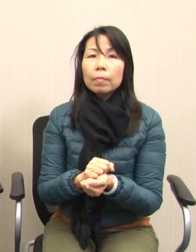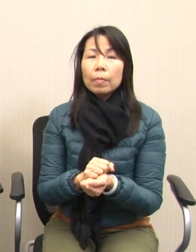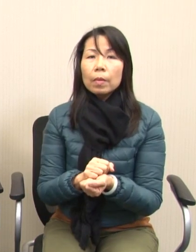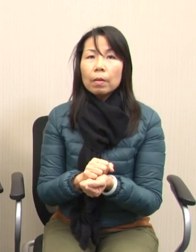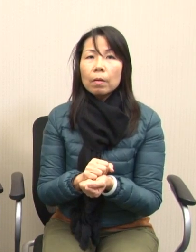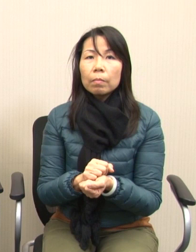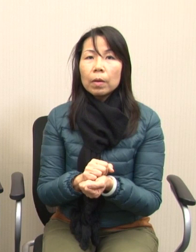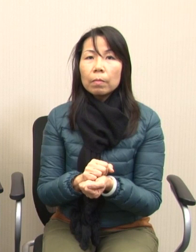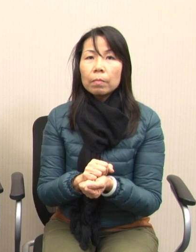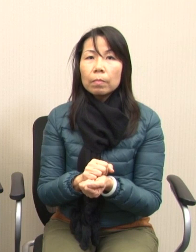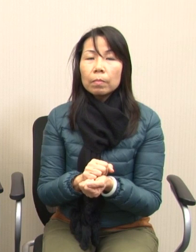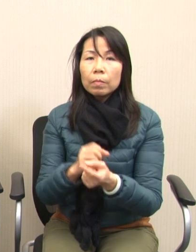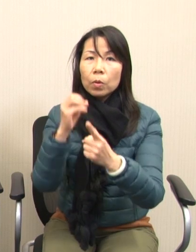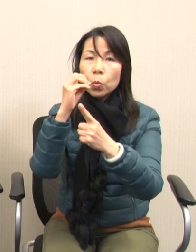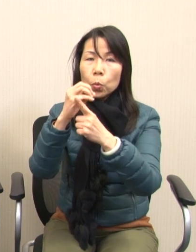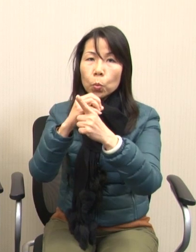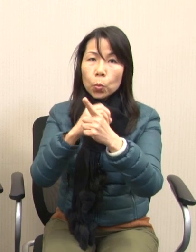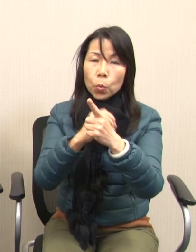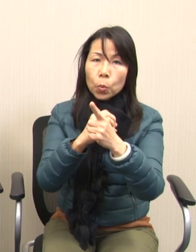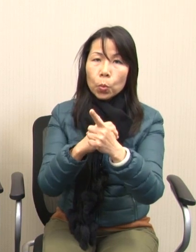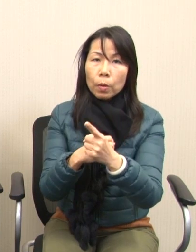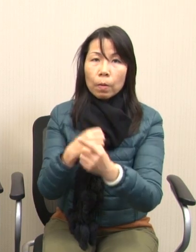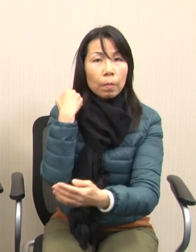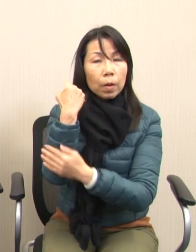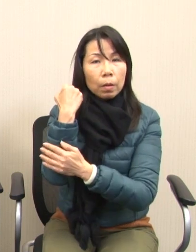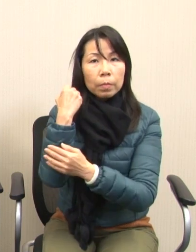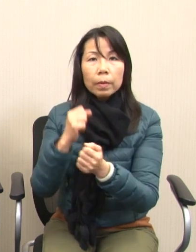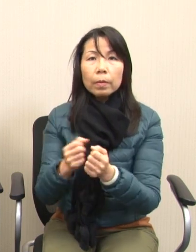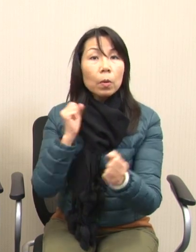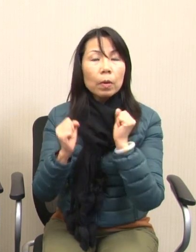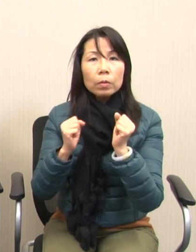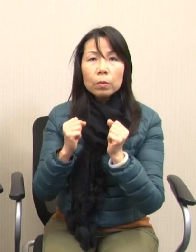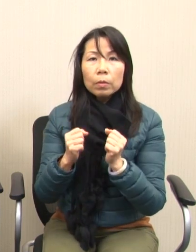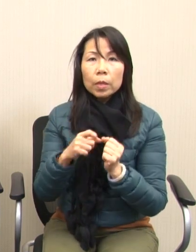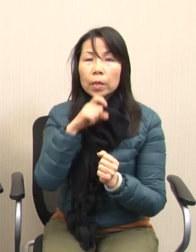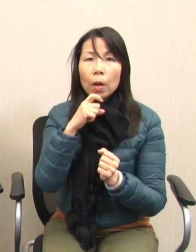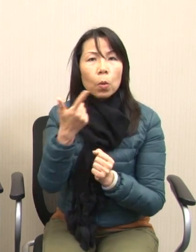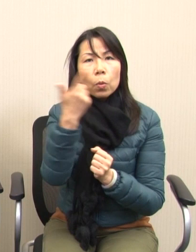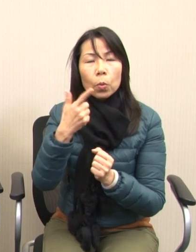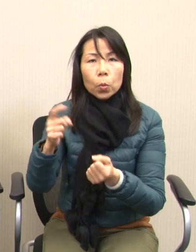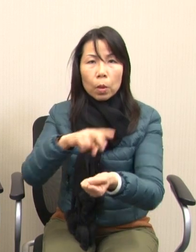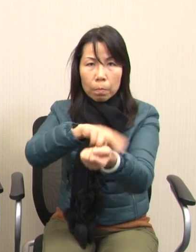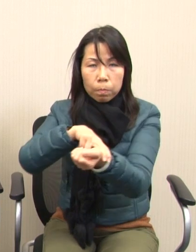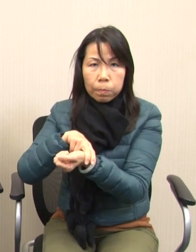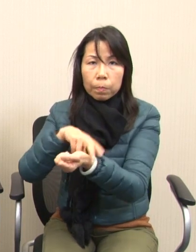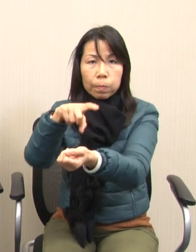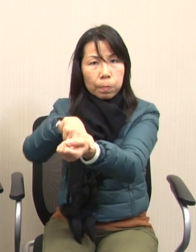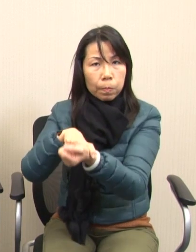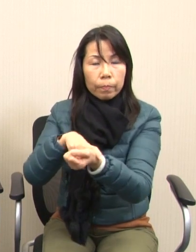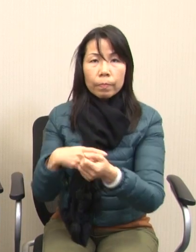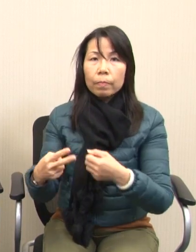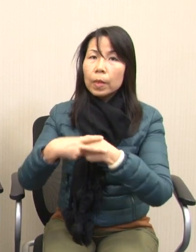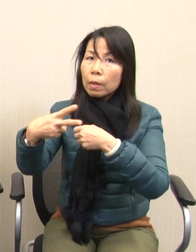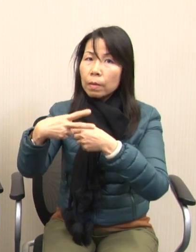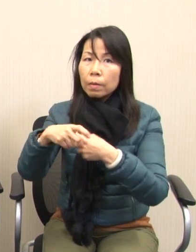蛋革命嗰啲班人，大班人被檢控。第二就係話，你